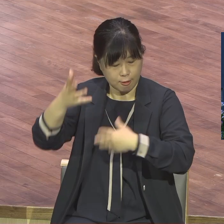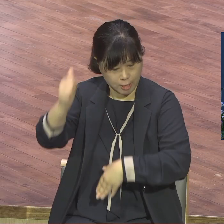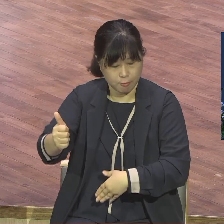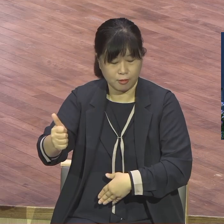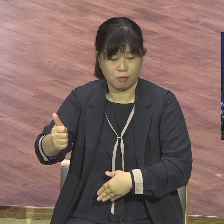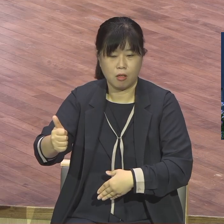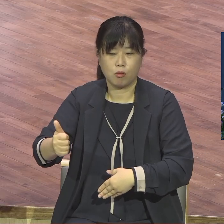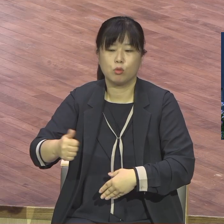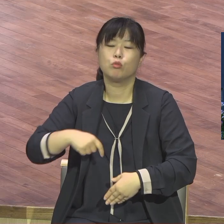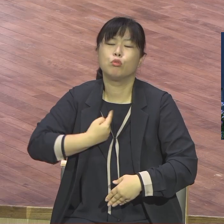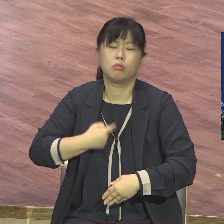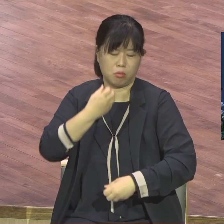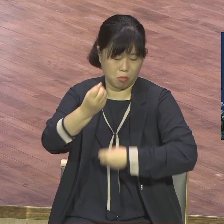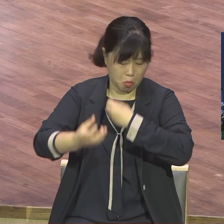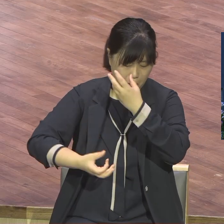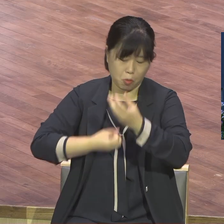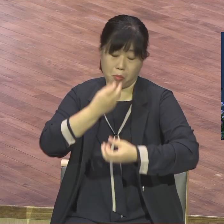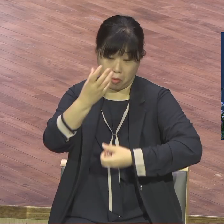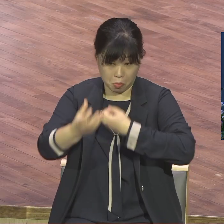그렇게 삼으셨어요 하나님이.